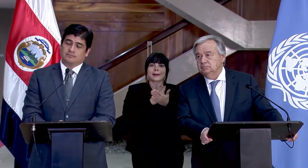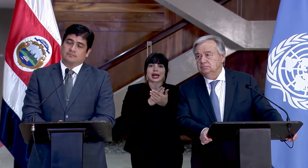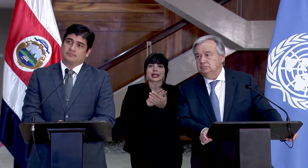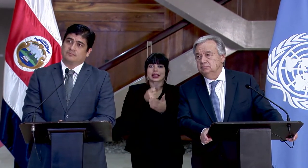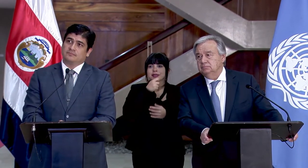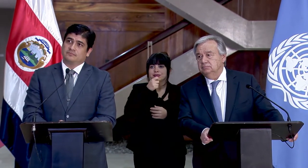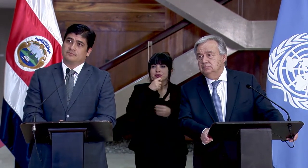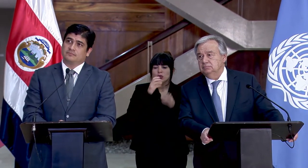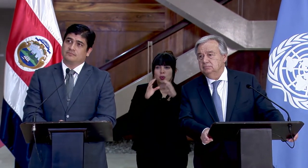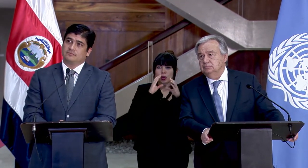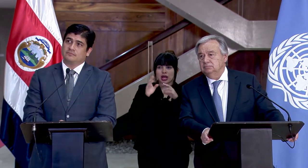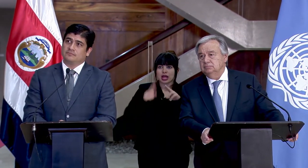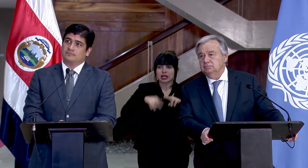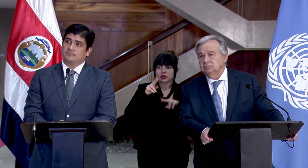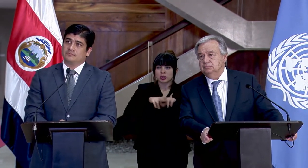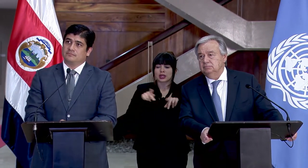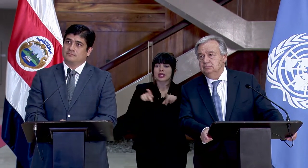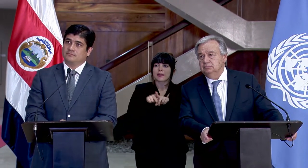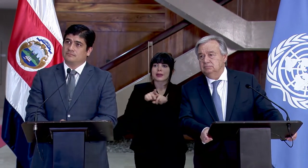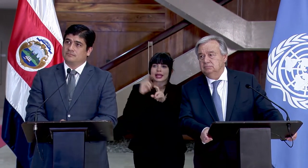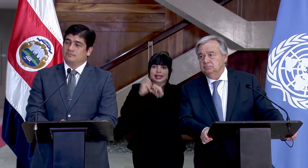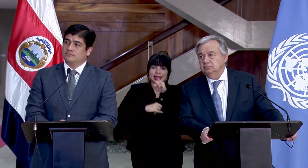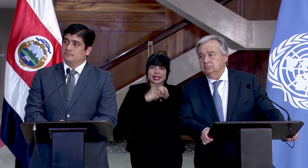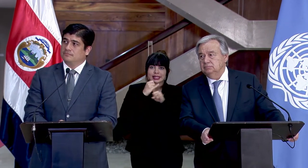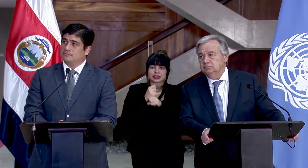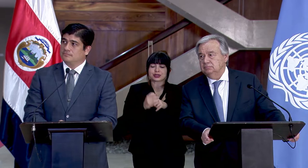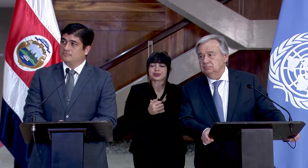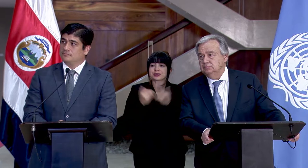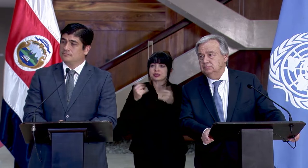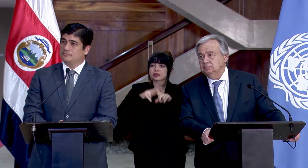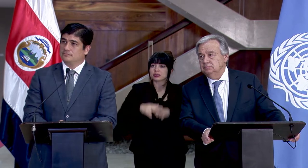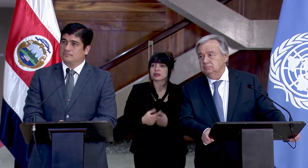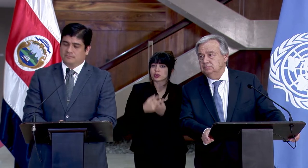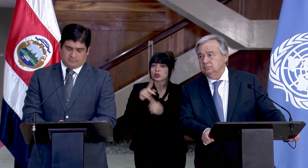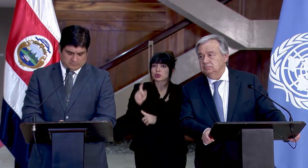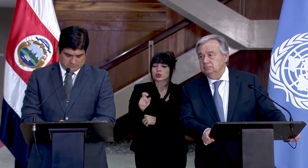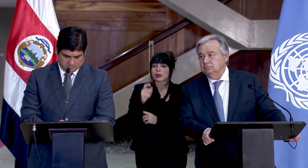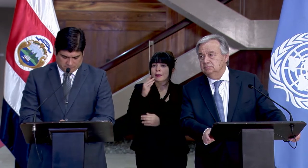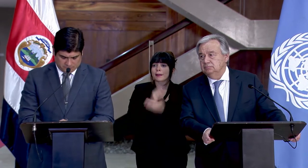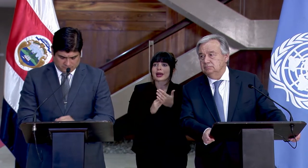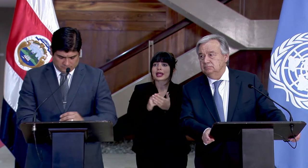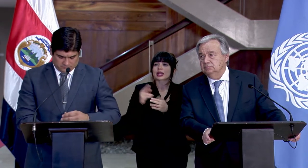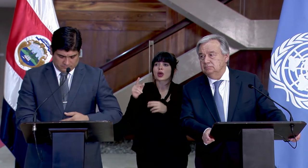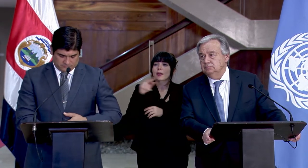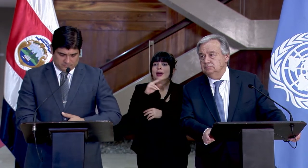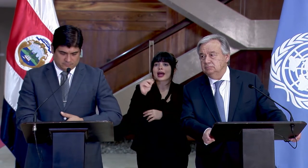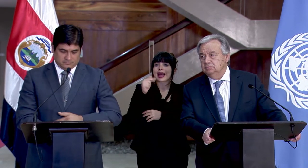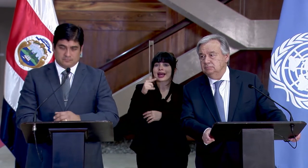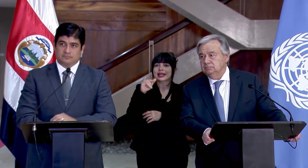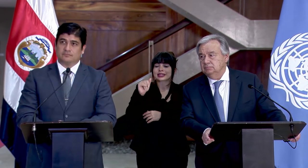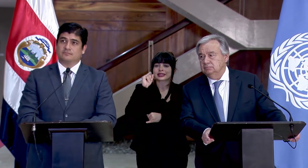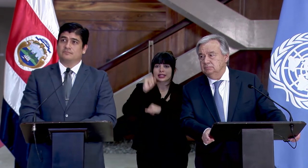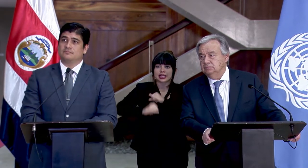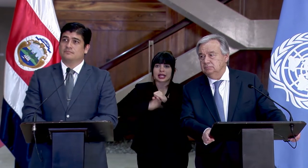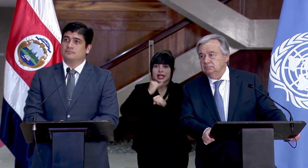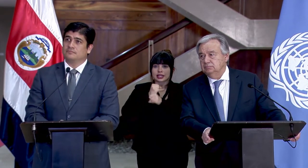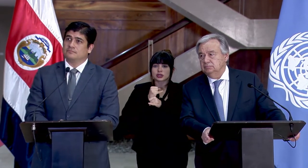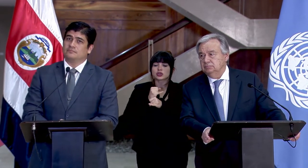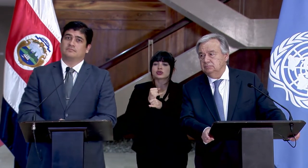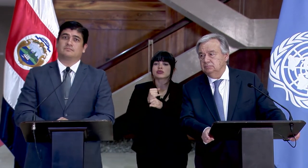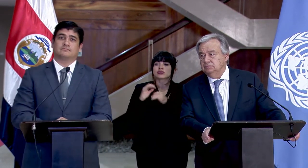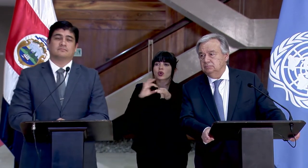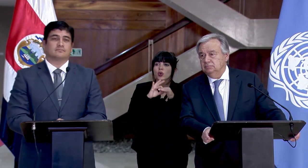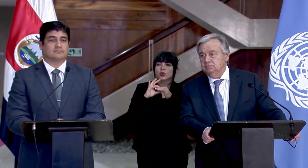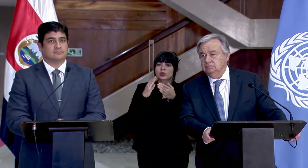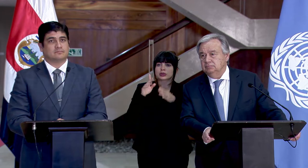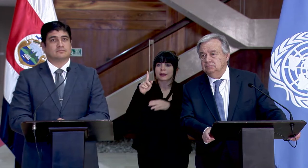los medios de comunicación nacionales y agencias internacionales. Iniciamos con la consulta por parte de los colegas de las agencias internacionales que